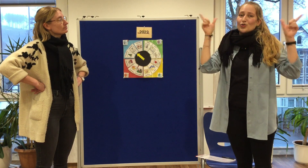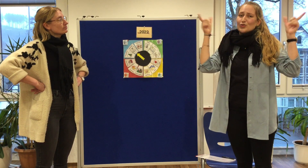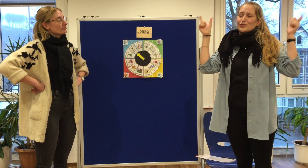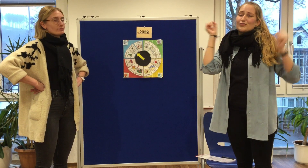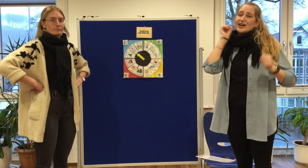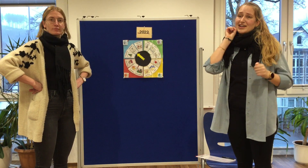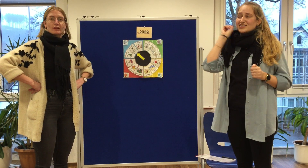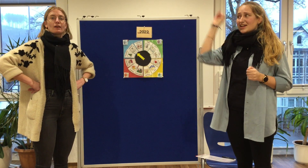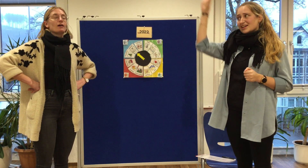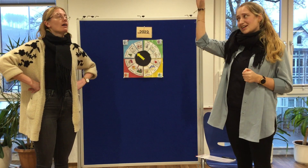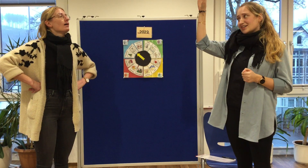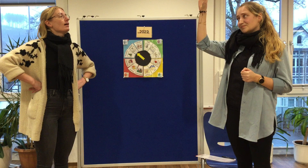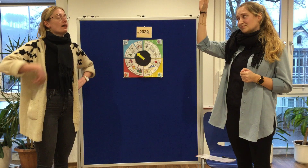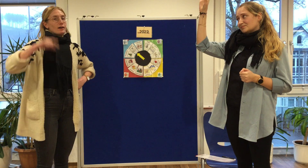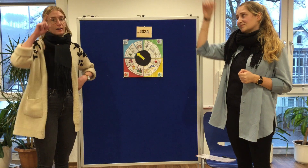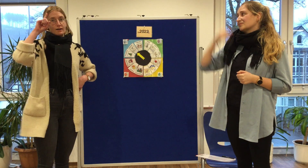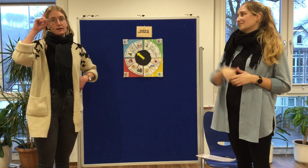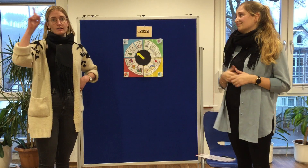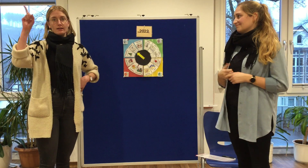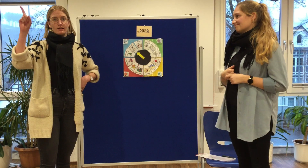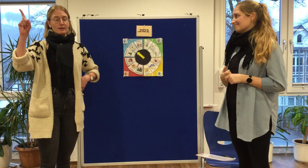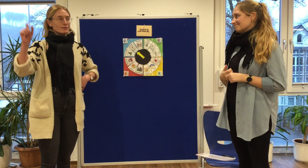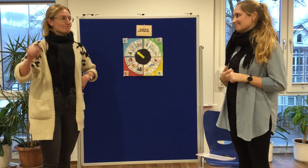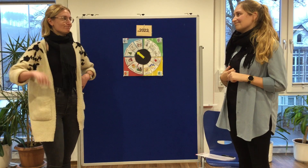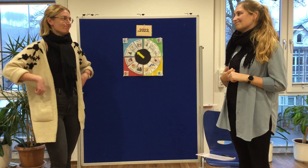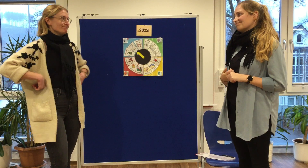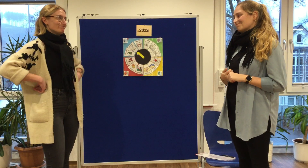und Feiertage ein. Ah.